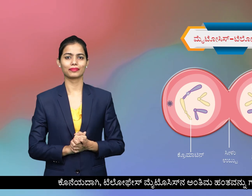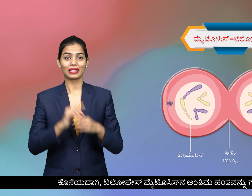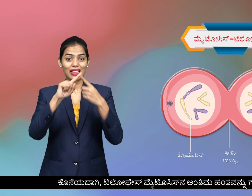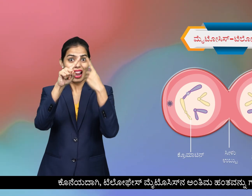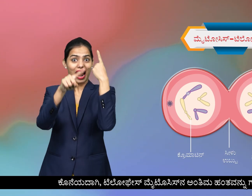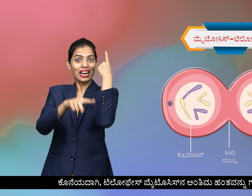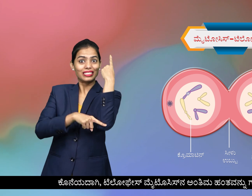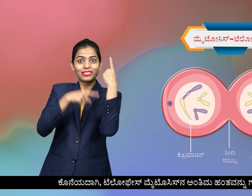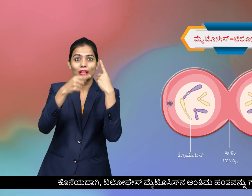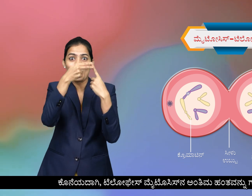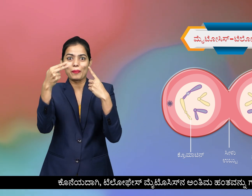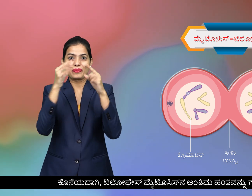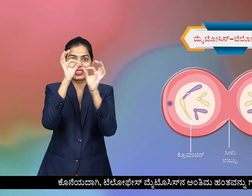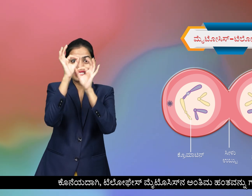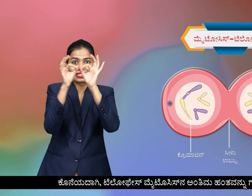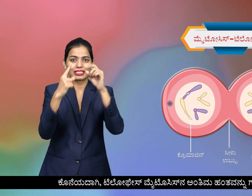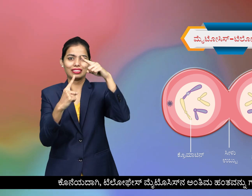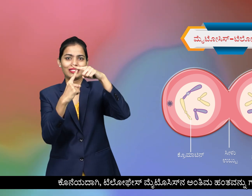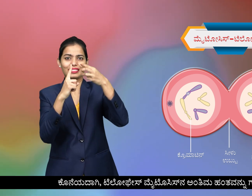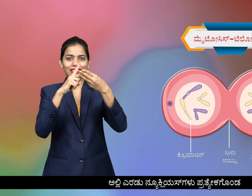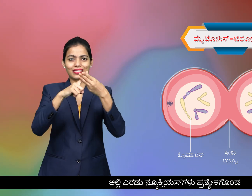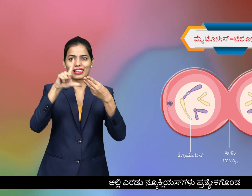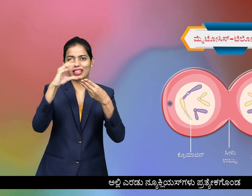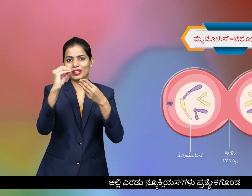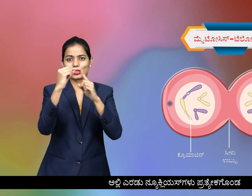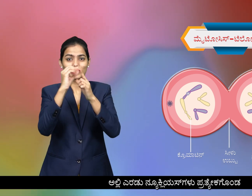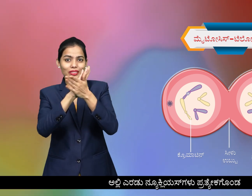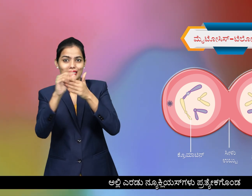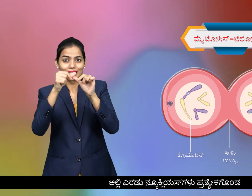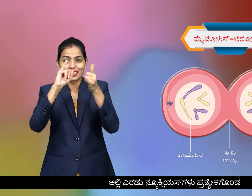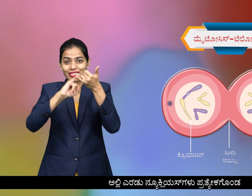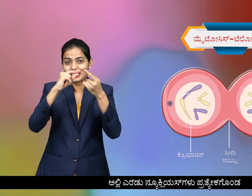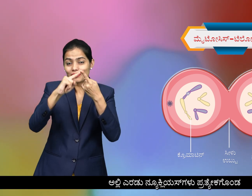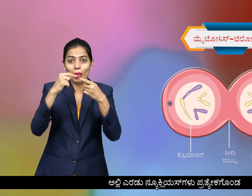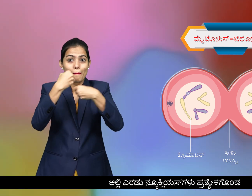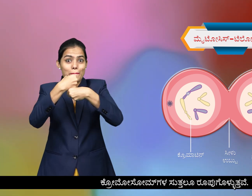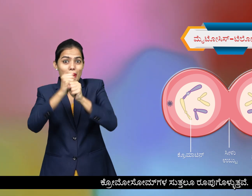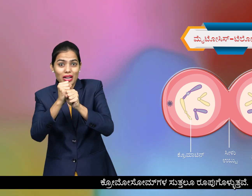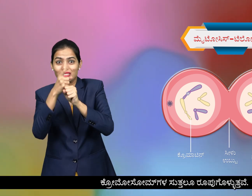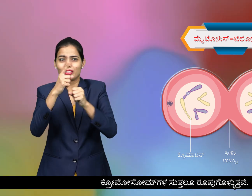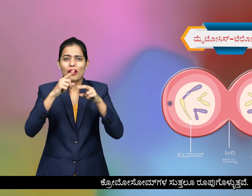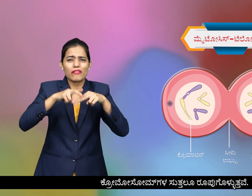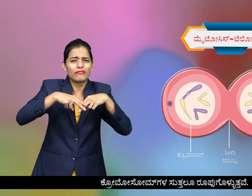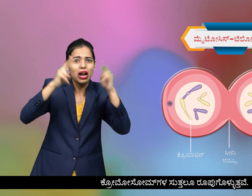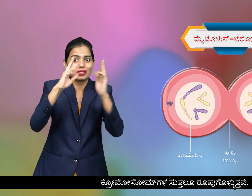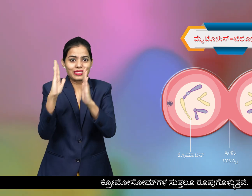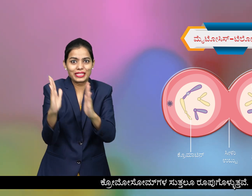ಕೊನೆಯದಾಗಿ ಟೆಲೋಫೇಸ್ ಮೈಟೋಸಿಸ್ನ ಅಂತಿಮ ಹಂತವನ್ನ ಗುರುತಿಸುತ್ತದೆ. ಅಲ್ಲಿ 2 ನ್ಯೂಕ್ಲಿಯಸ್ಗಳು ಪ್ರತ್ಯೇಕಗೊಂಡ ಕ್ರೋಮೋಸೋಮ್ಗಳ ಸುತ್ತಲೂ ರೂಪುಗೊಳ್ಳುತ್ತವೆ.